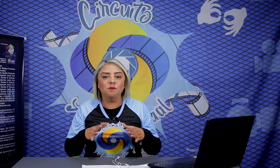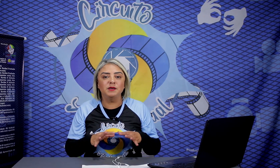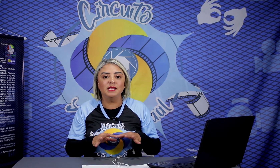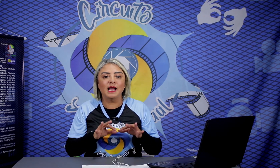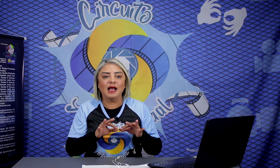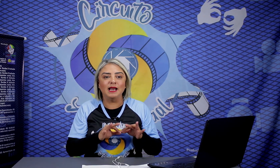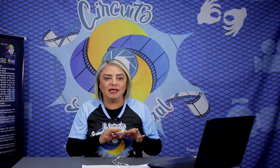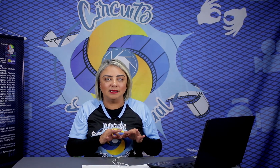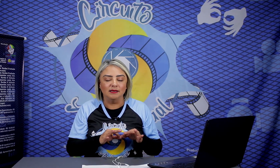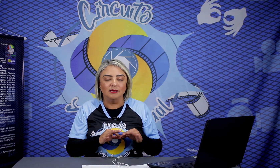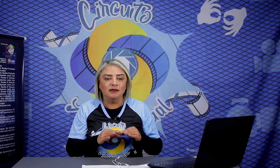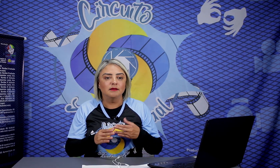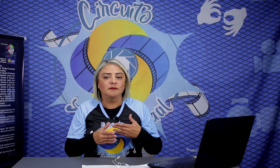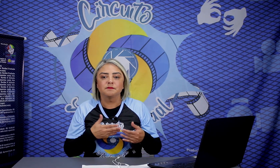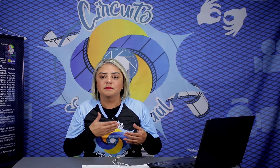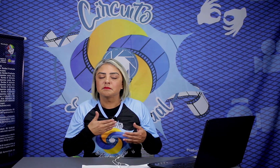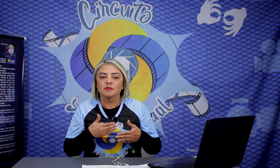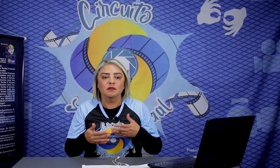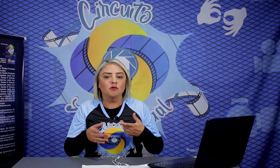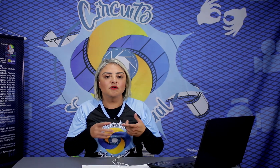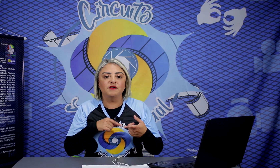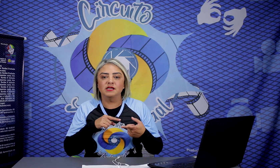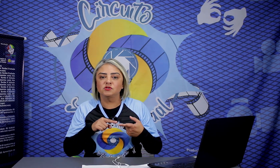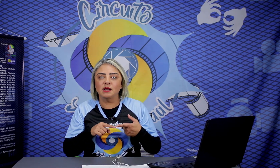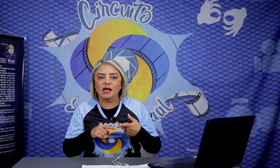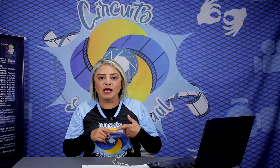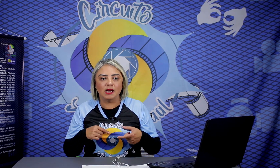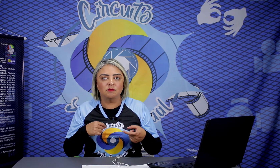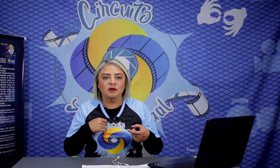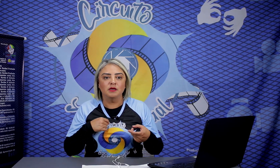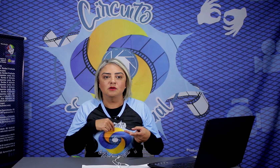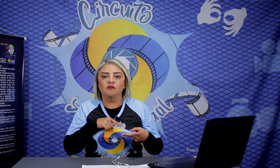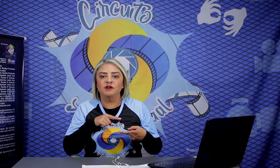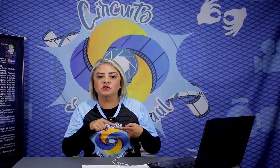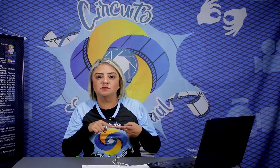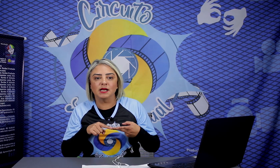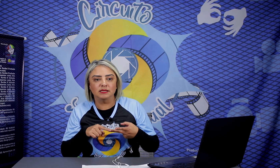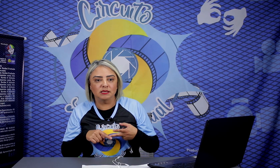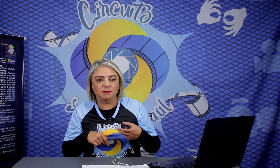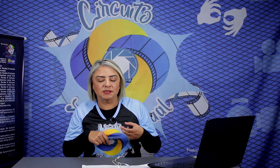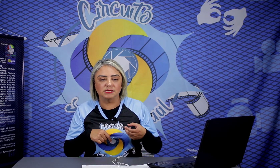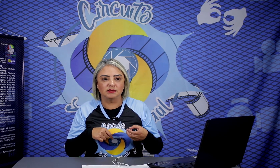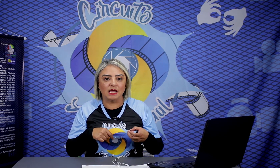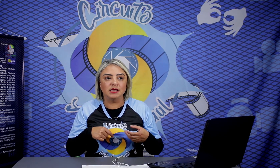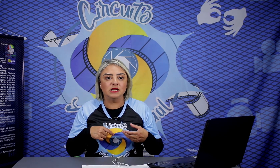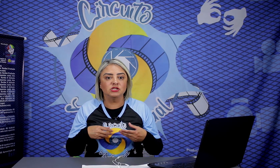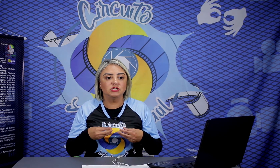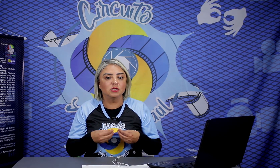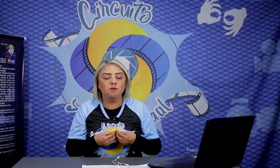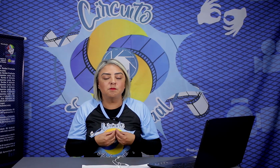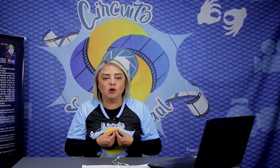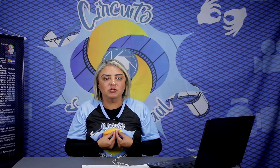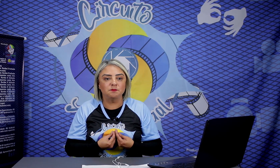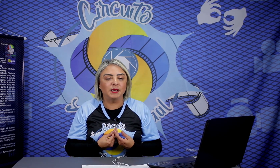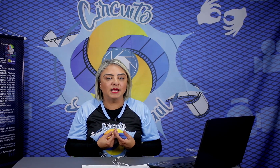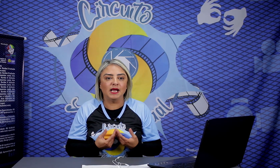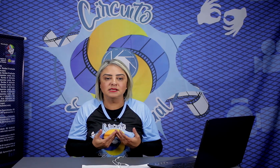cumprir a lei. Não oferece uma água, não oferece uma cadeira para sentar e a gente não pode precarizar a